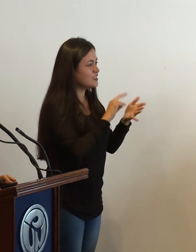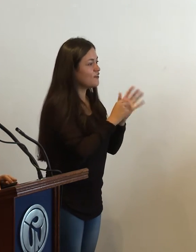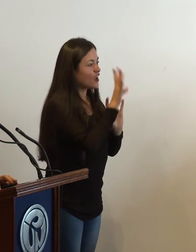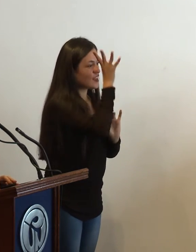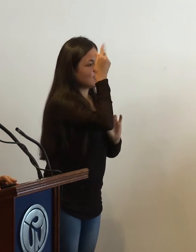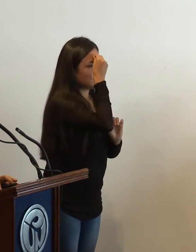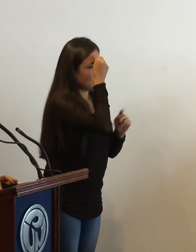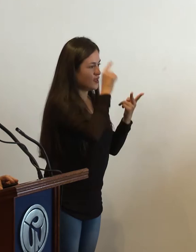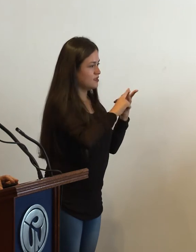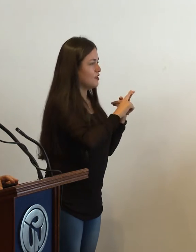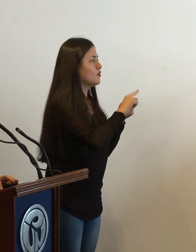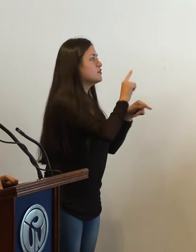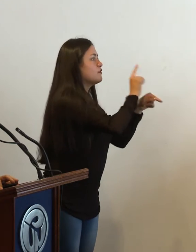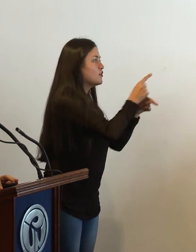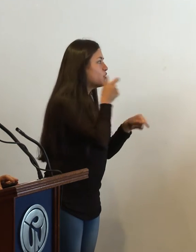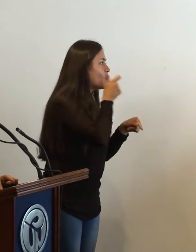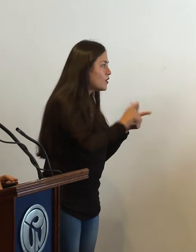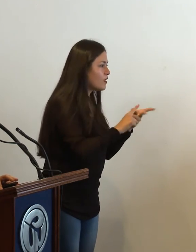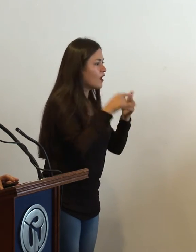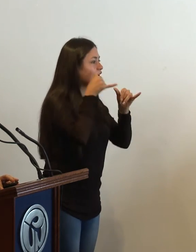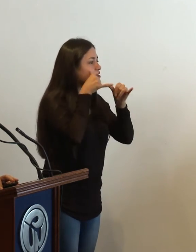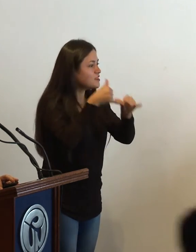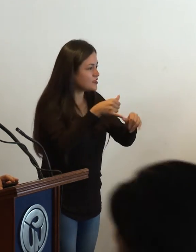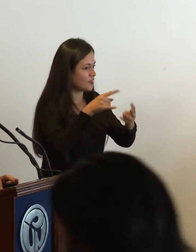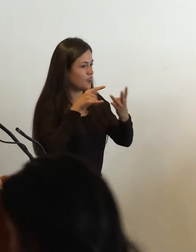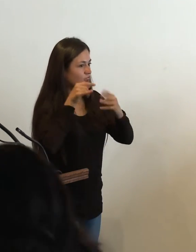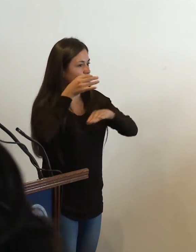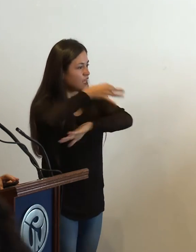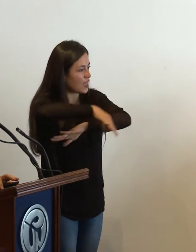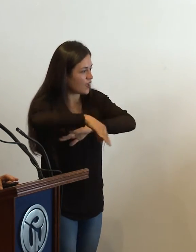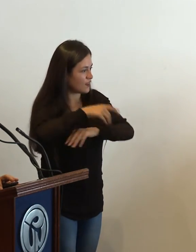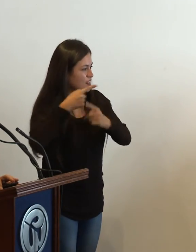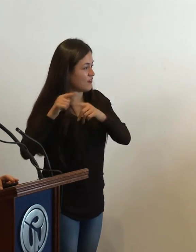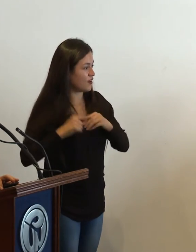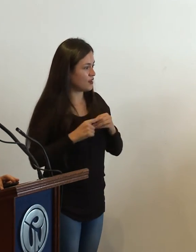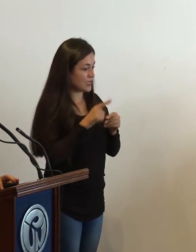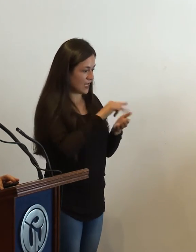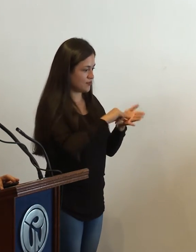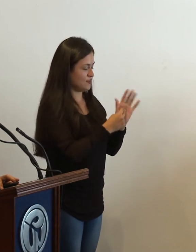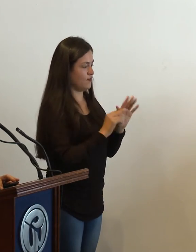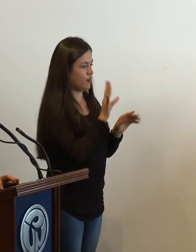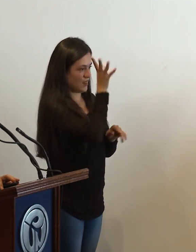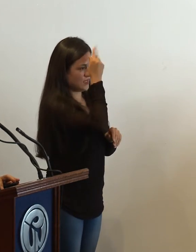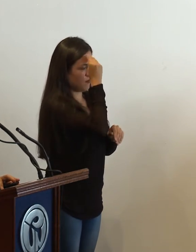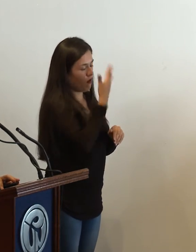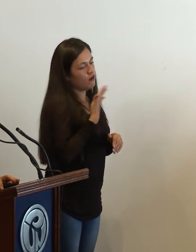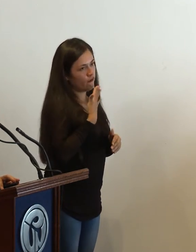apuesta de la educación popular. Entonces los arquitectos, los ingenieros,